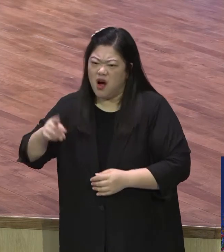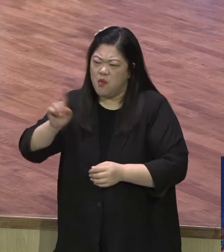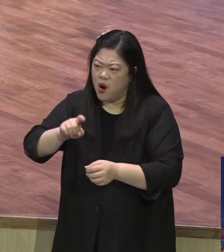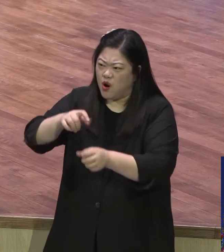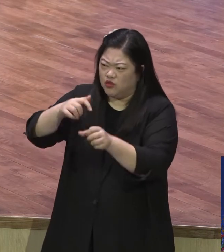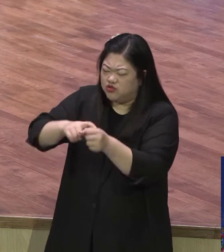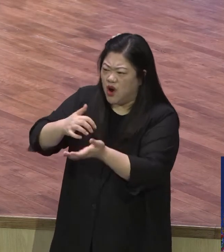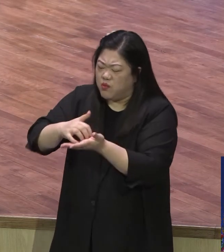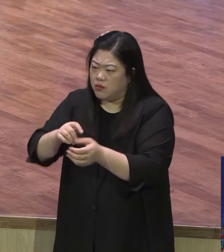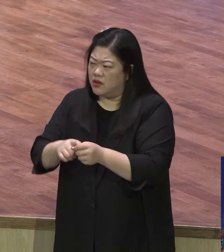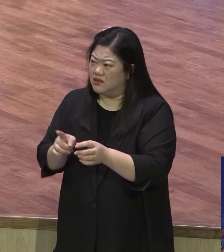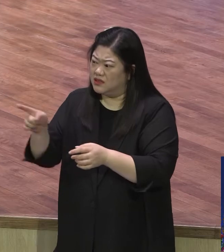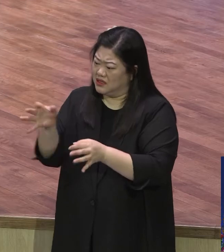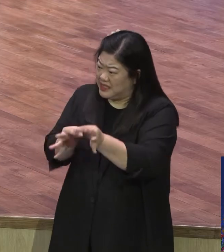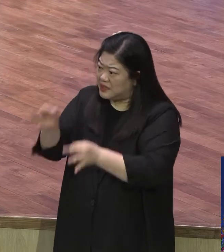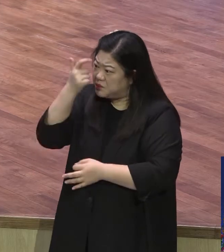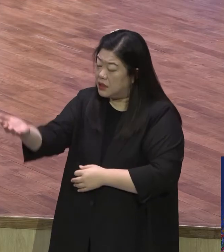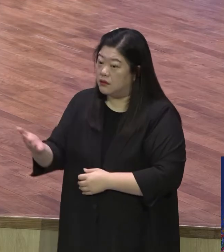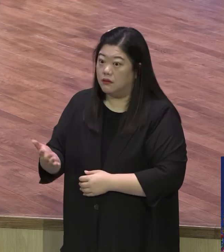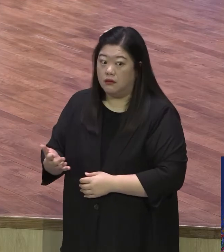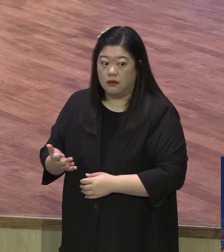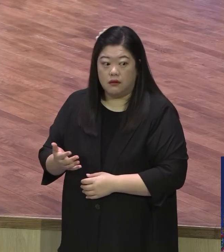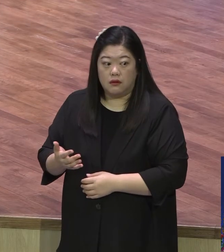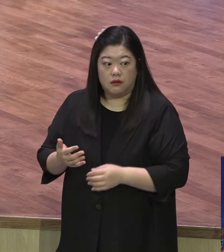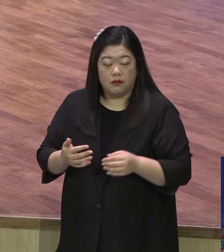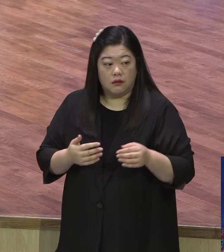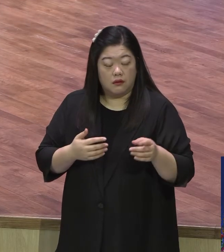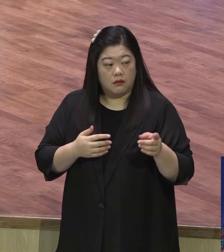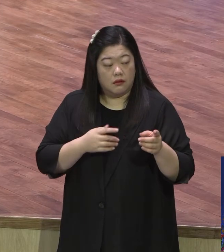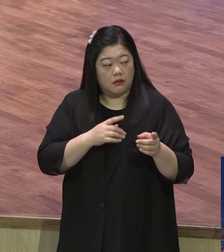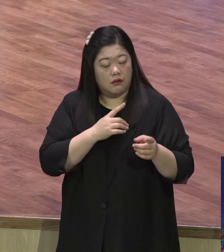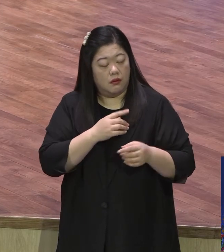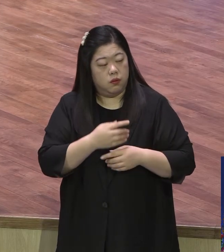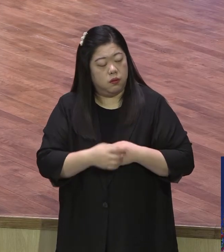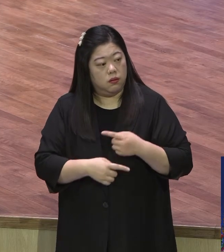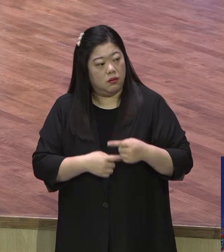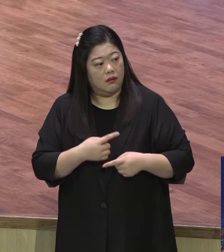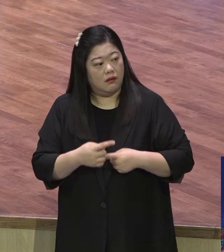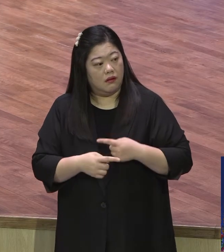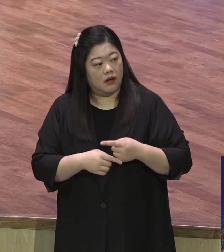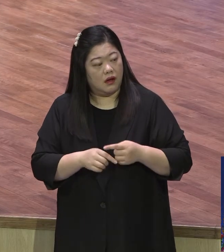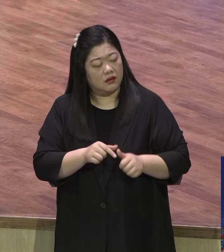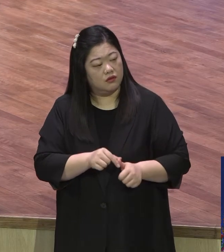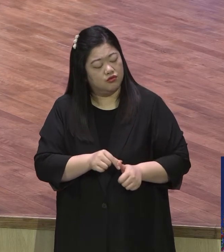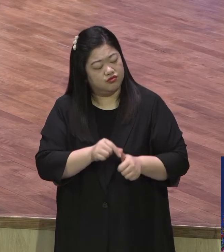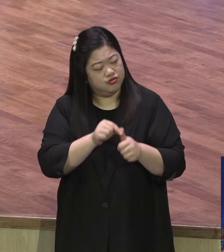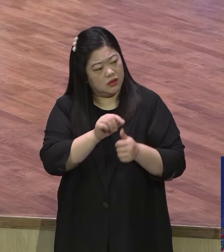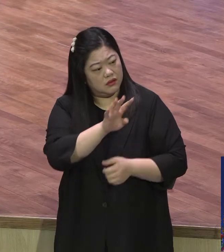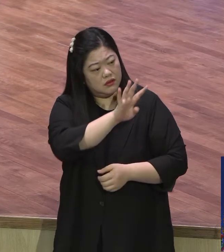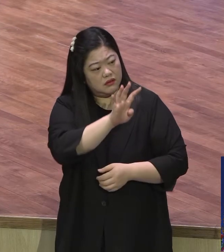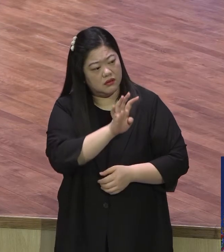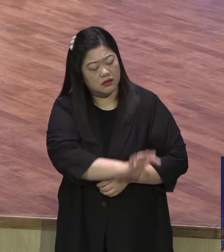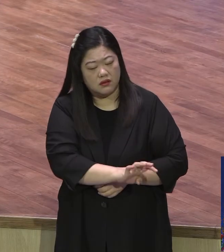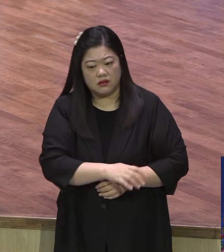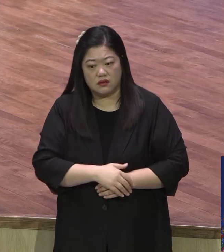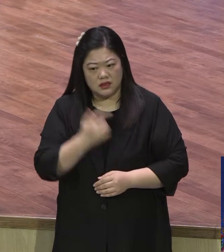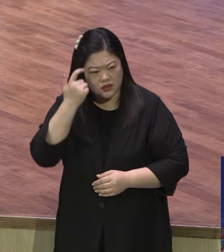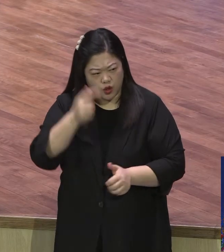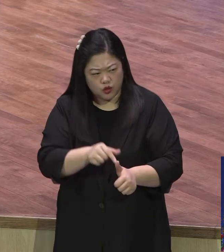뭐 장사는 되냐 아 이 사람 구원받았구나. 영적으로요. 금방 드러나 버려요.